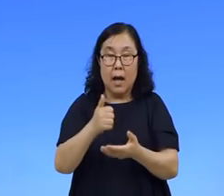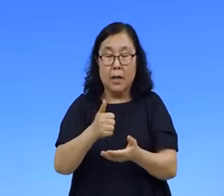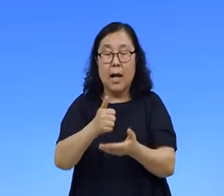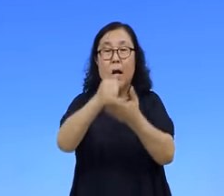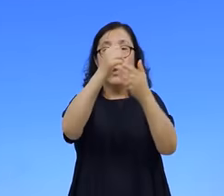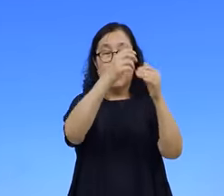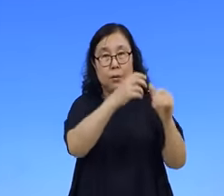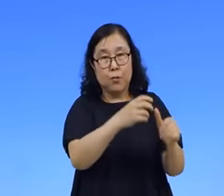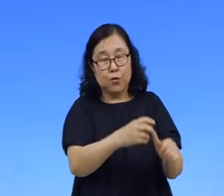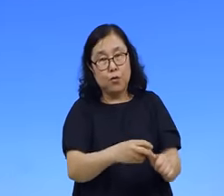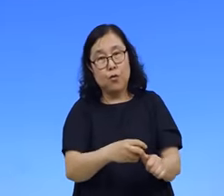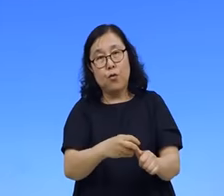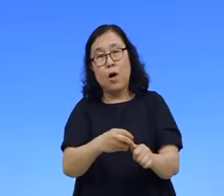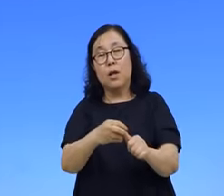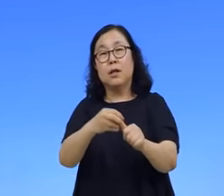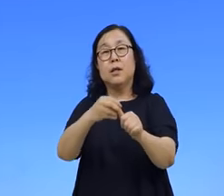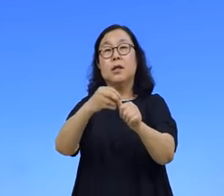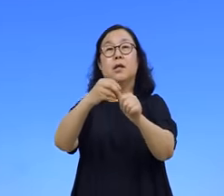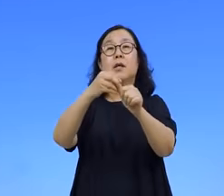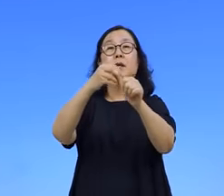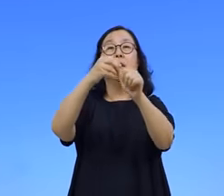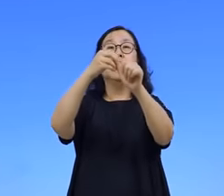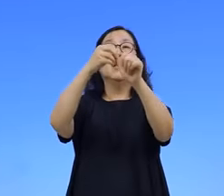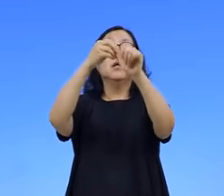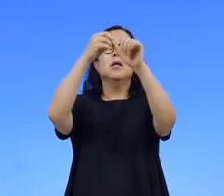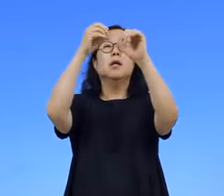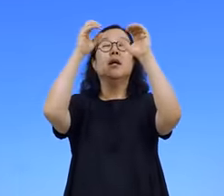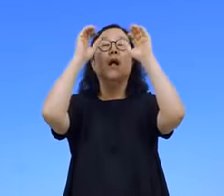하나님 구원을